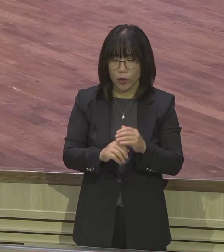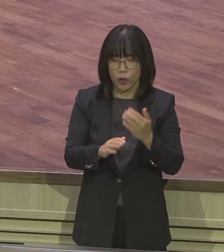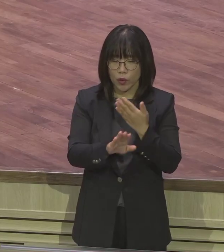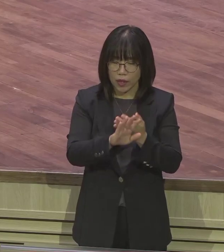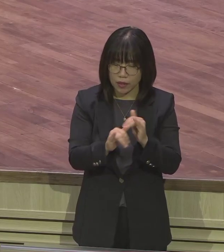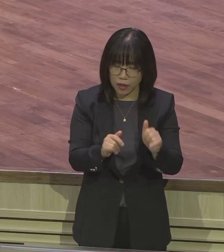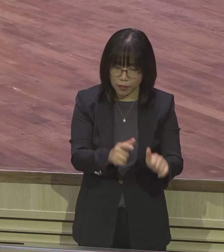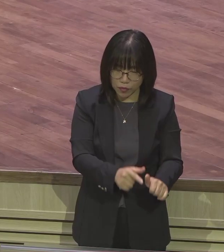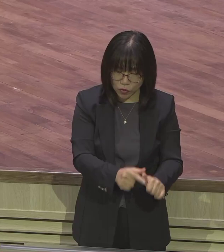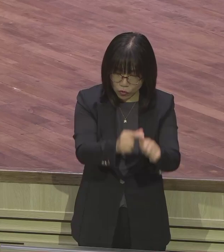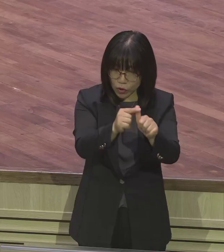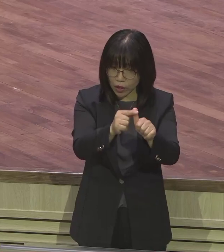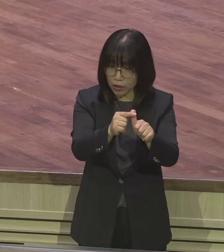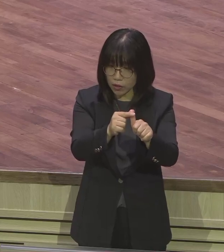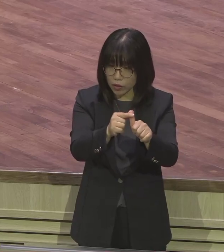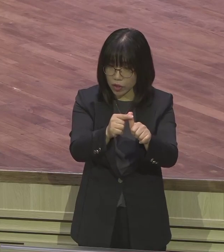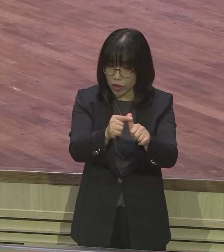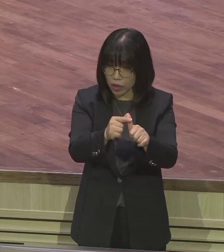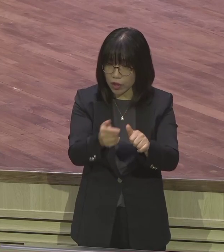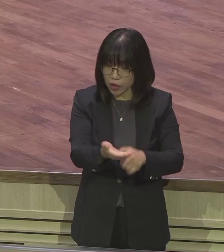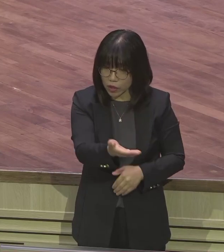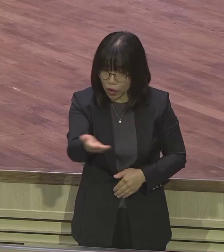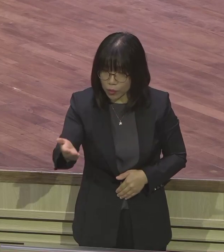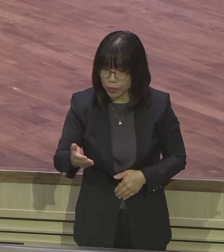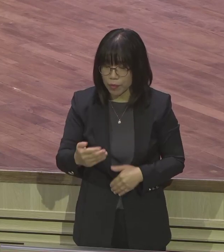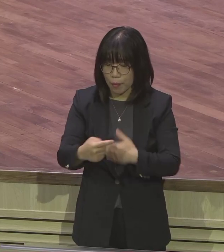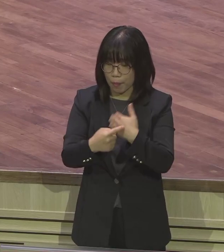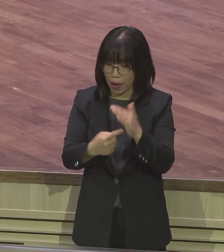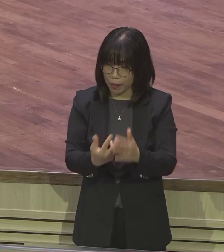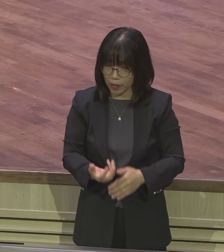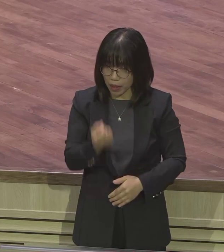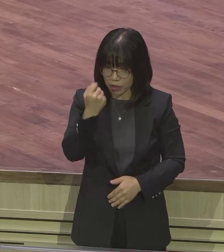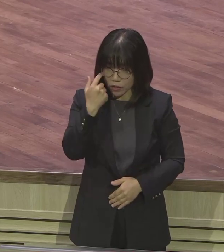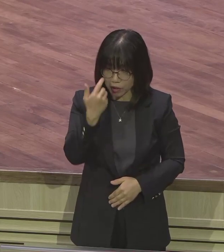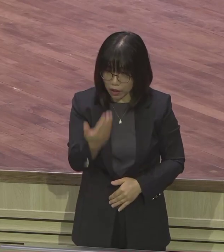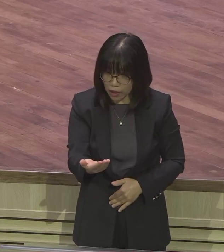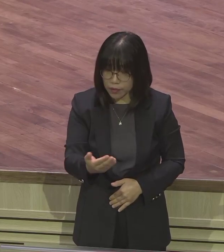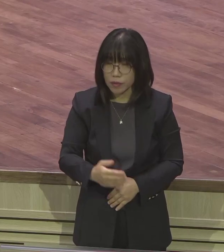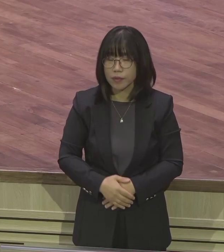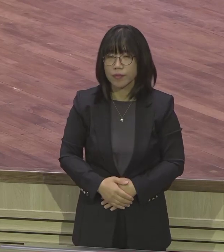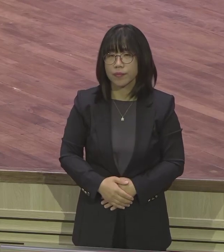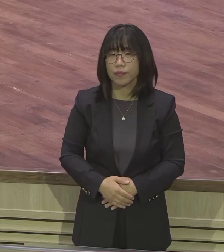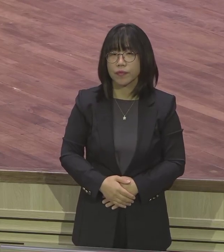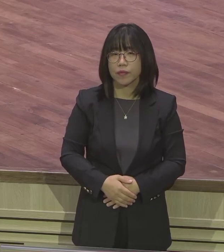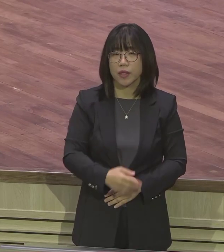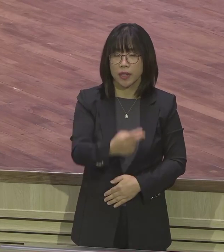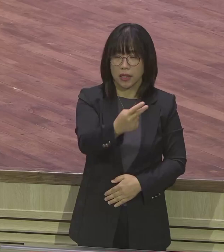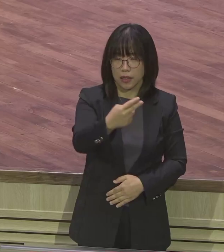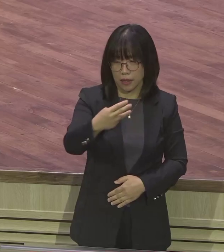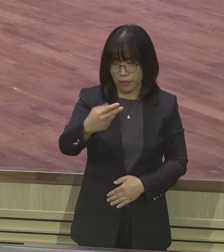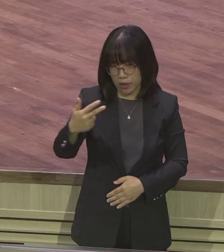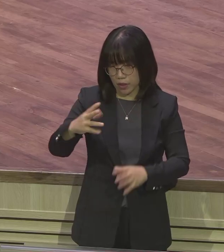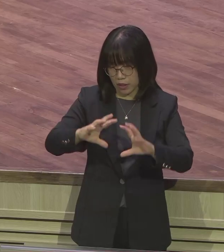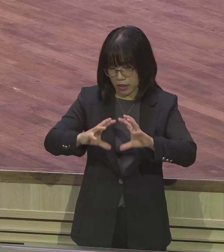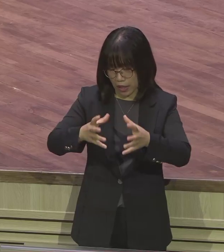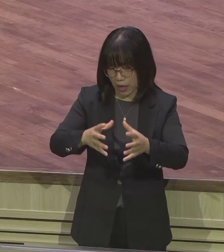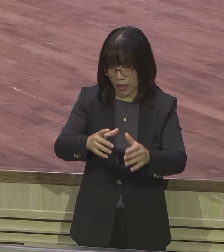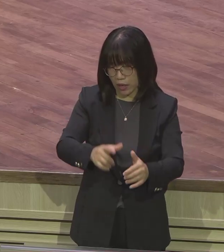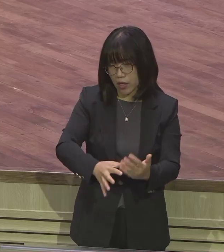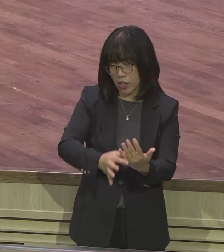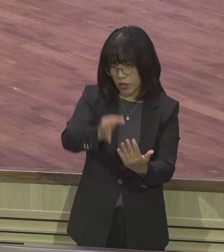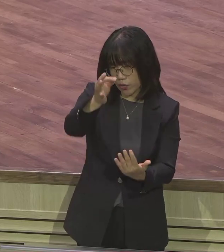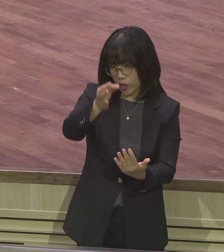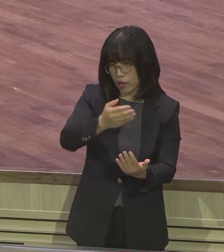선택은요 언약적 선택이었다. 내 기분 내 감정이 아니라니까요. 장차 237 나라 살릴 선택이었단 말이에요. 이 부분이